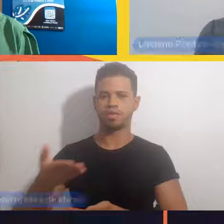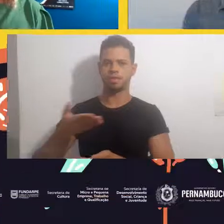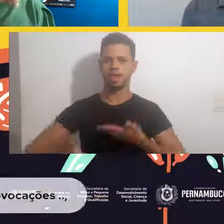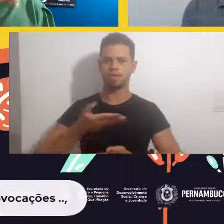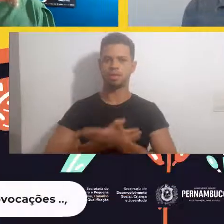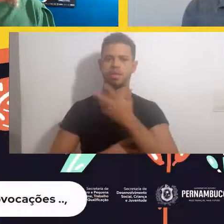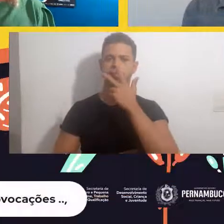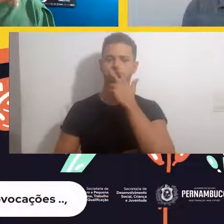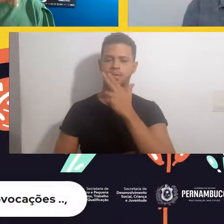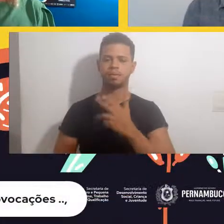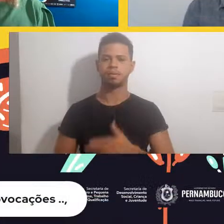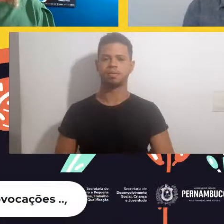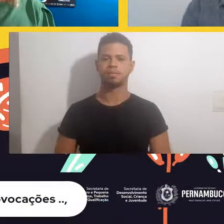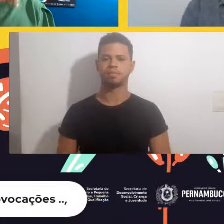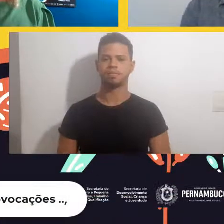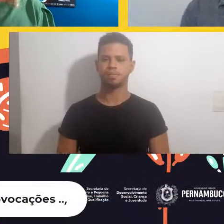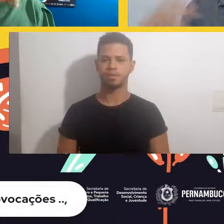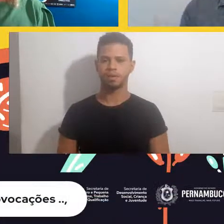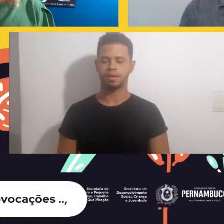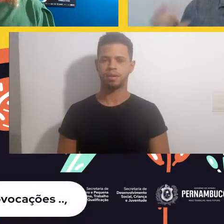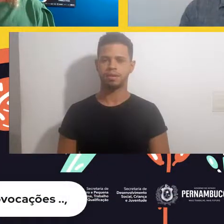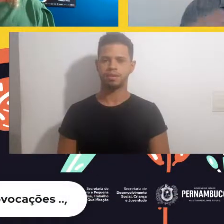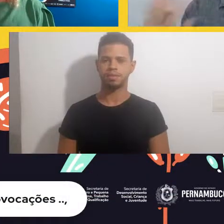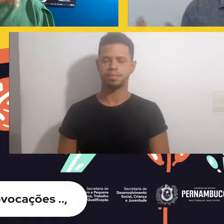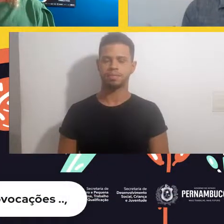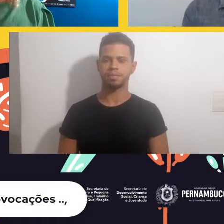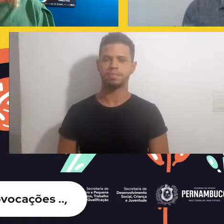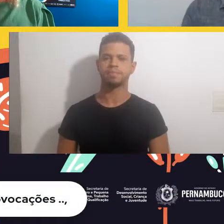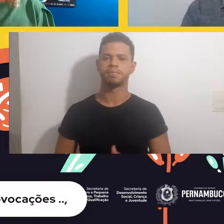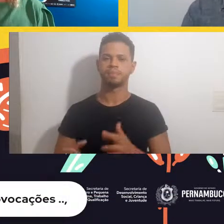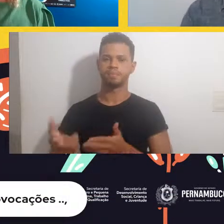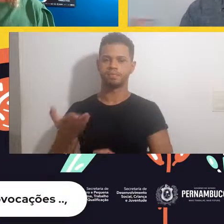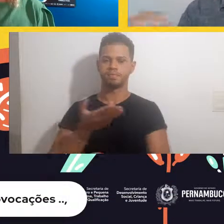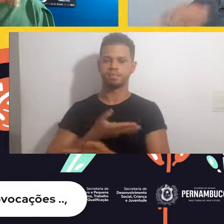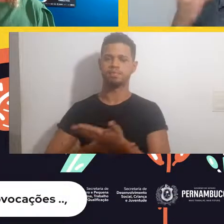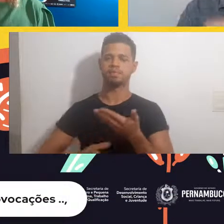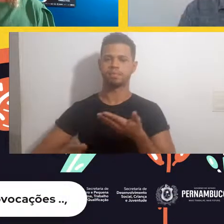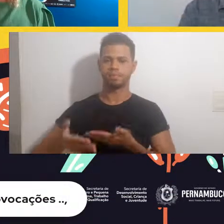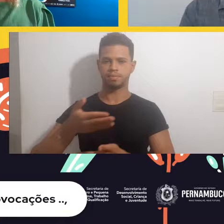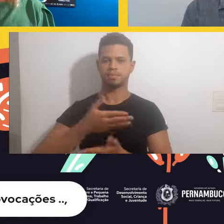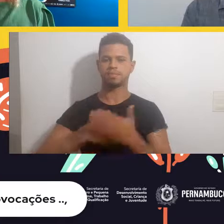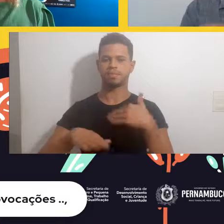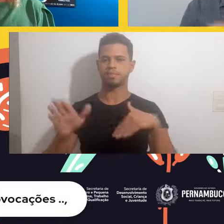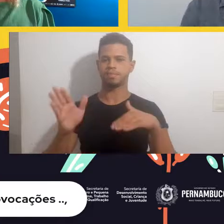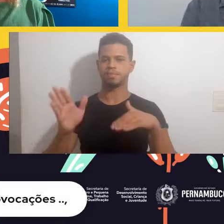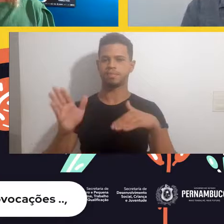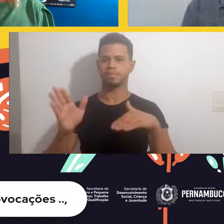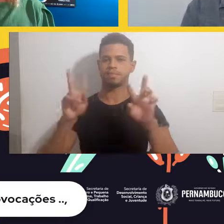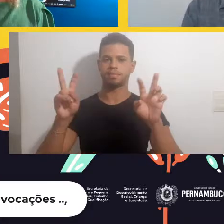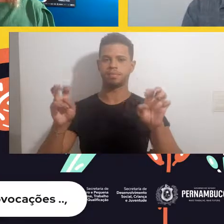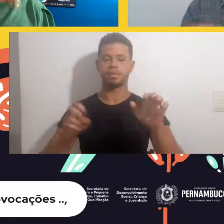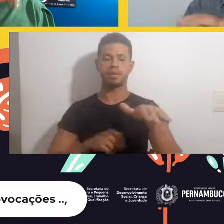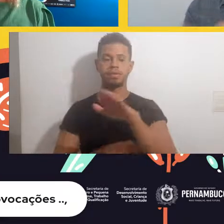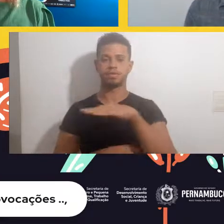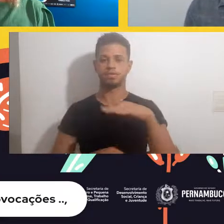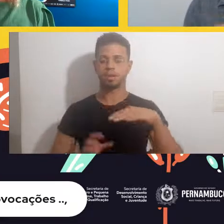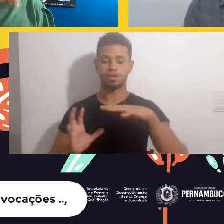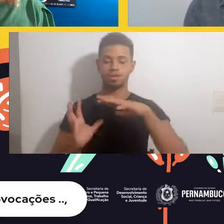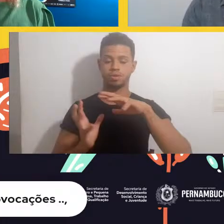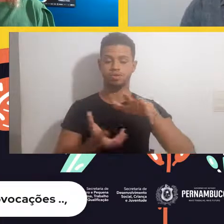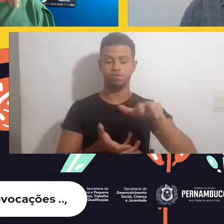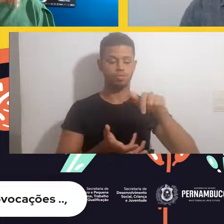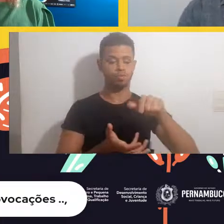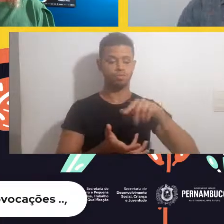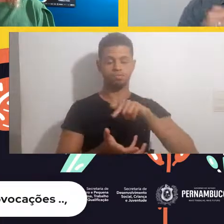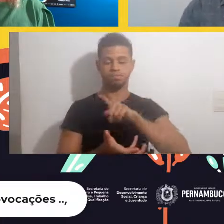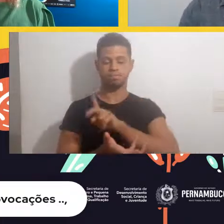caminhos das relações afetivas e das relações como um todo, né? Da relação das crianças com o mundo, do mundo com a criança, do adulto